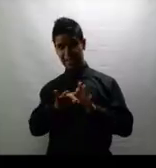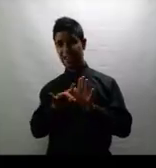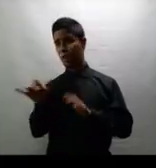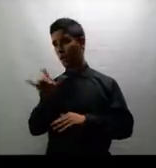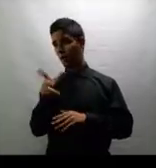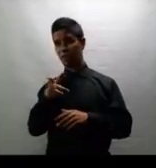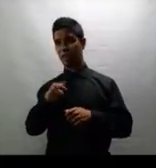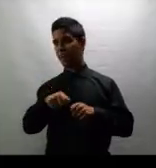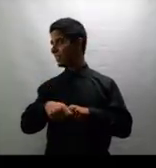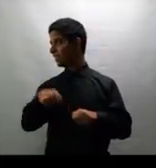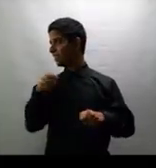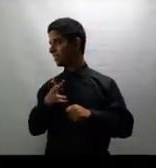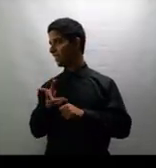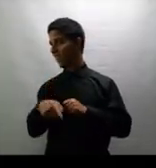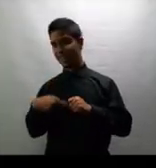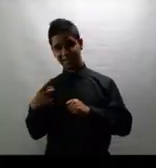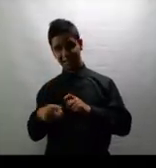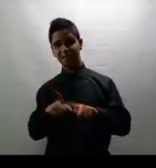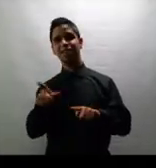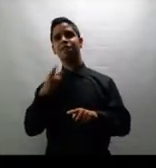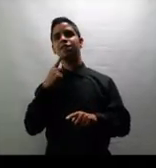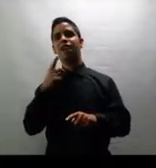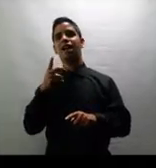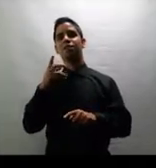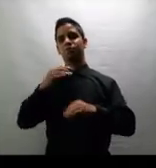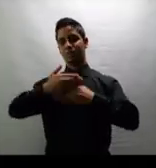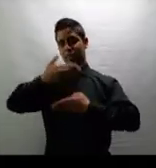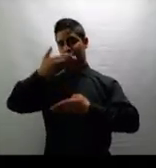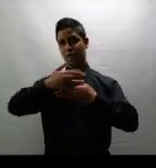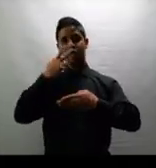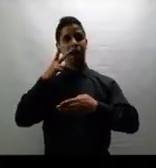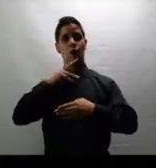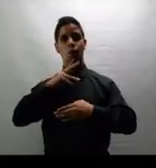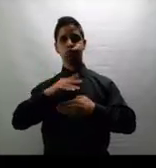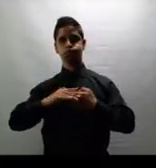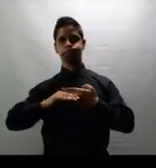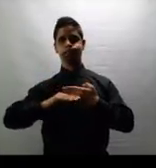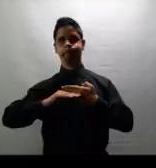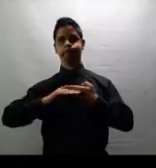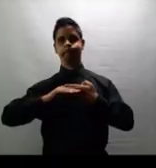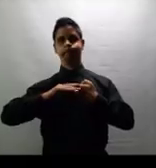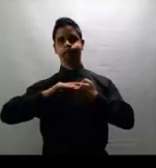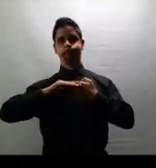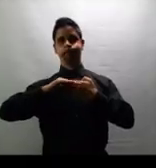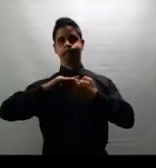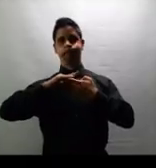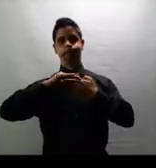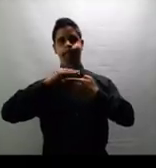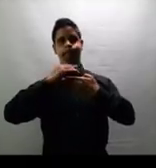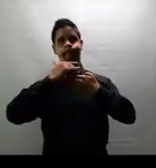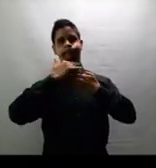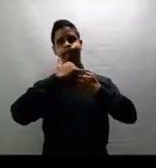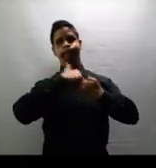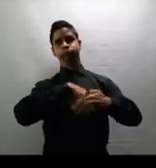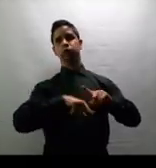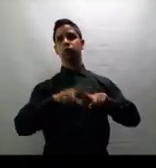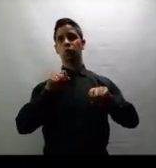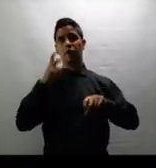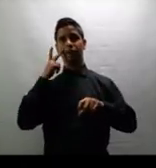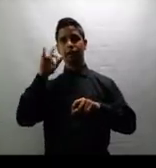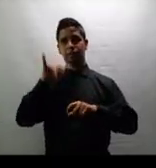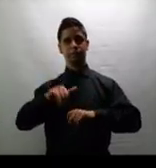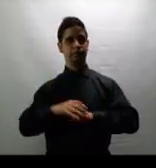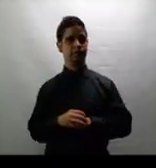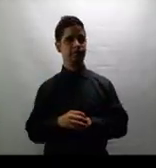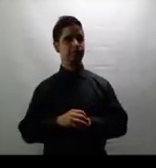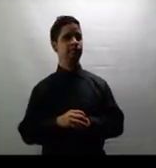por una ventana agua subiendo lo que tú nunca visto entrando el agua y subiendo el agua por la venta